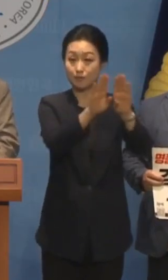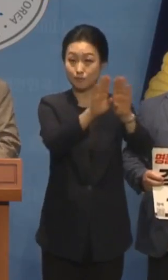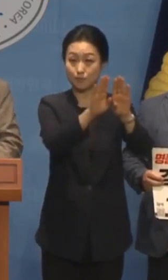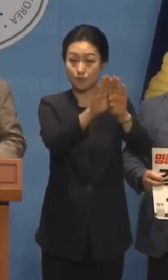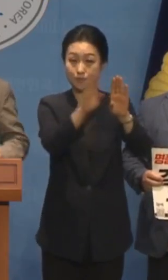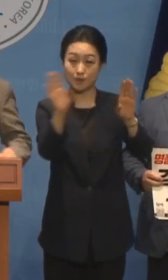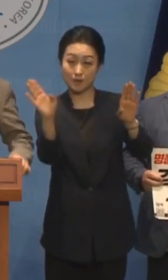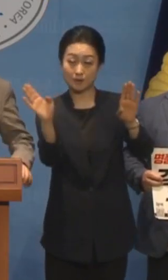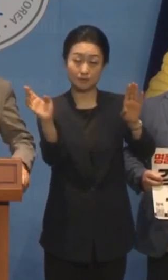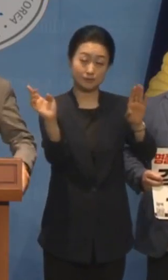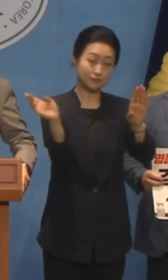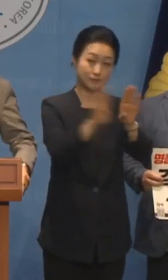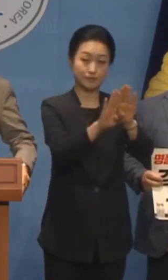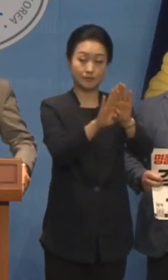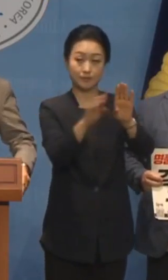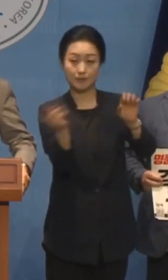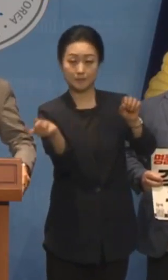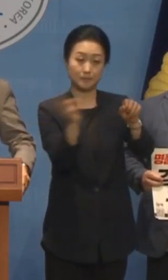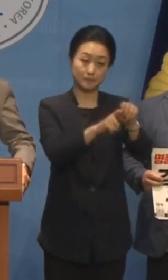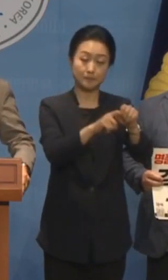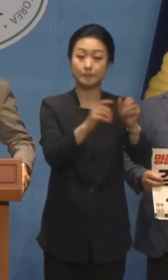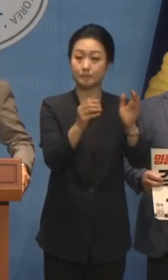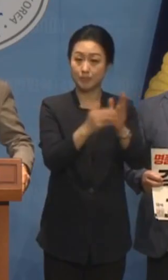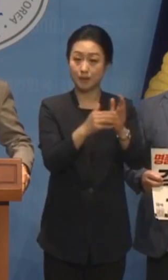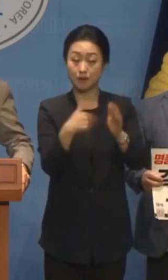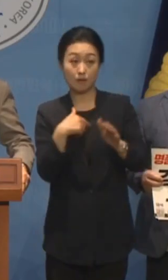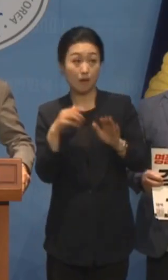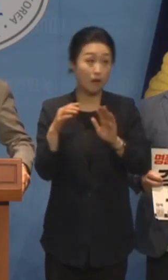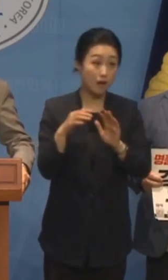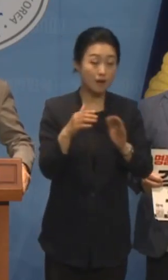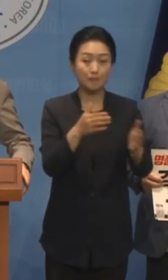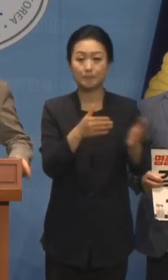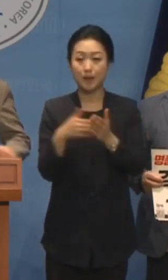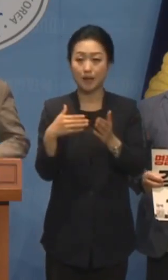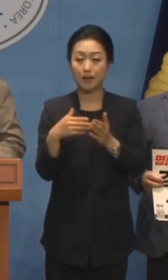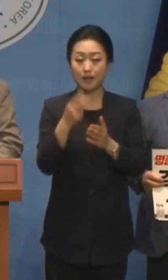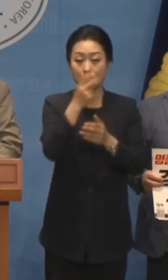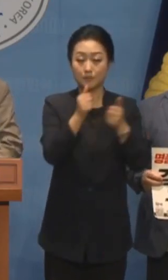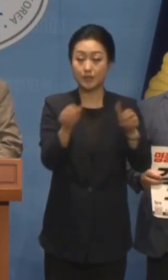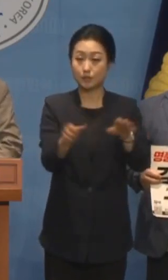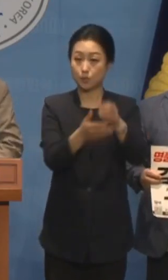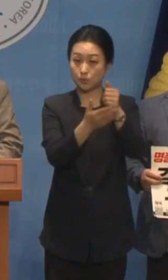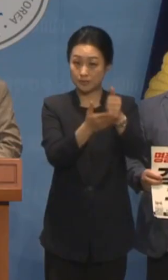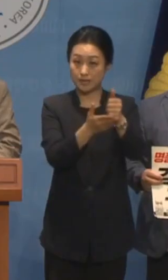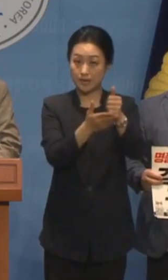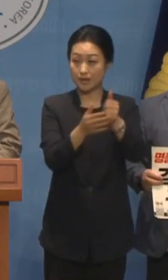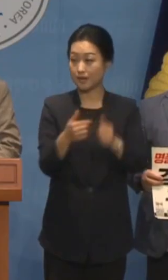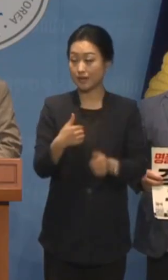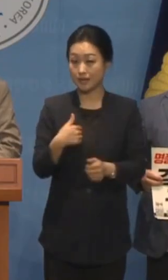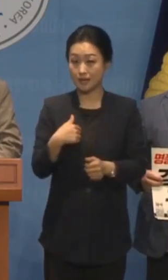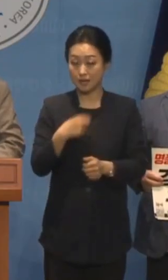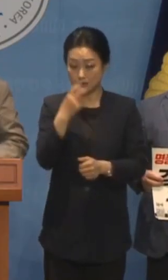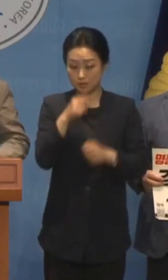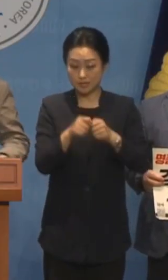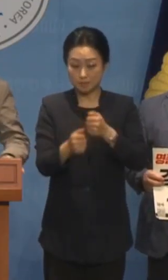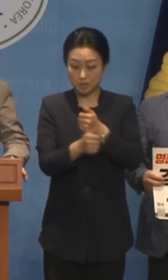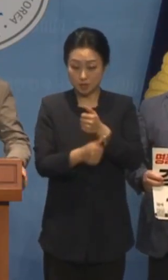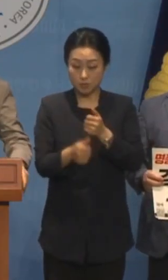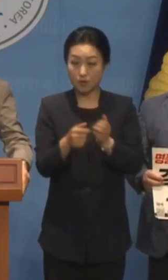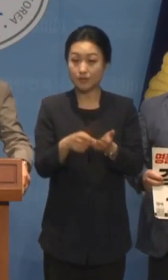굳게 닫히는 사태가 발생했습니다. 이 총장이 저의 심의 요청을